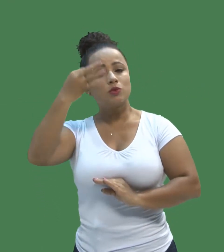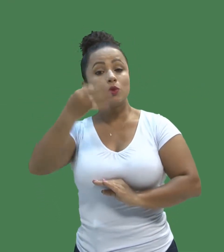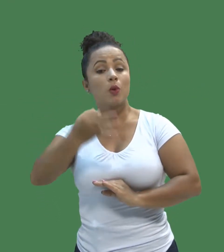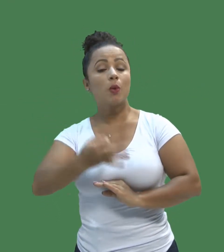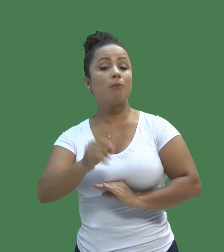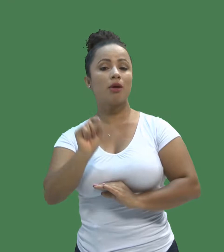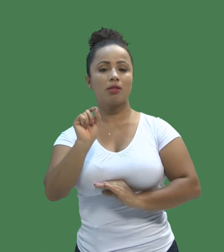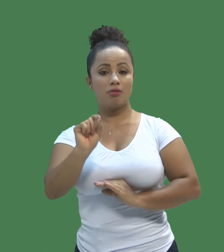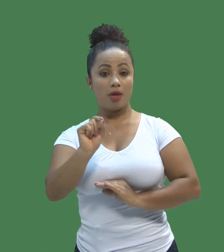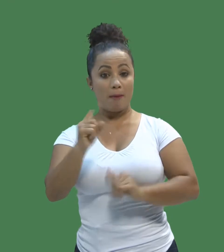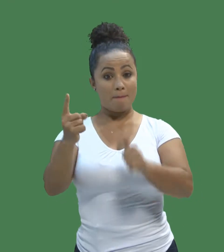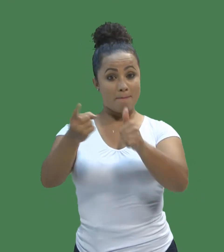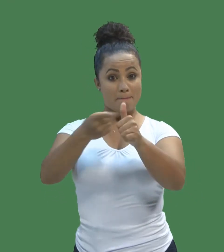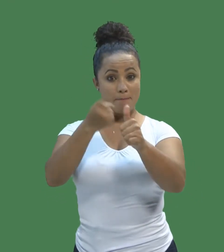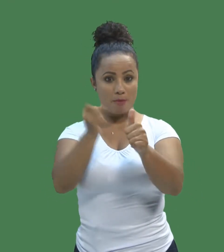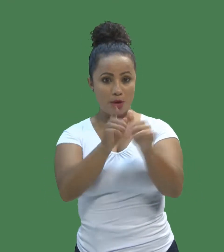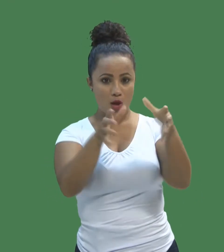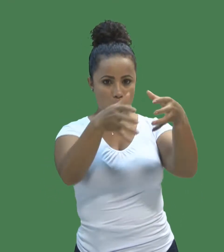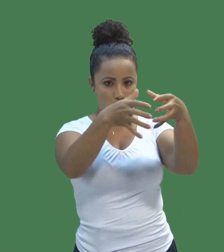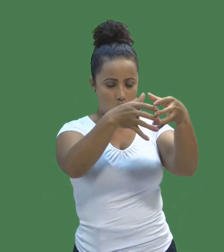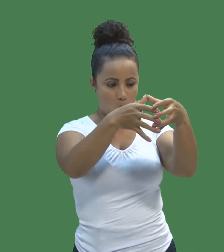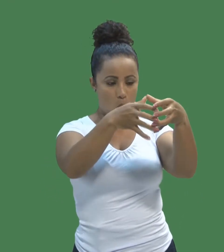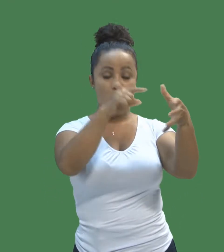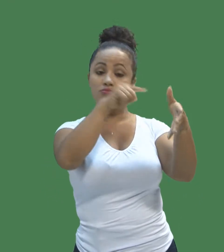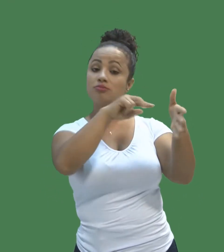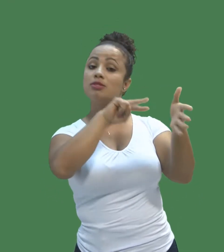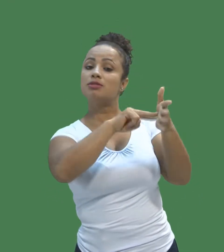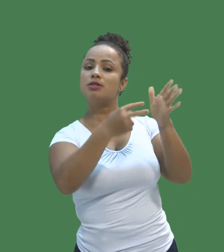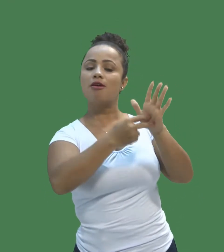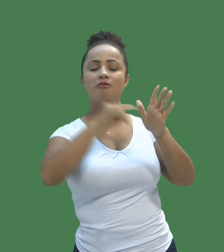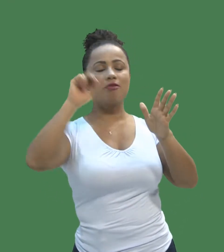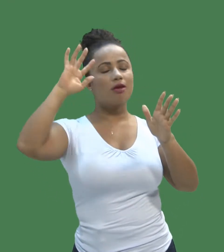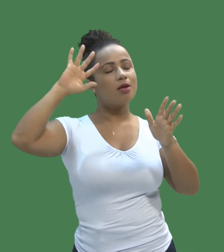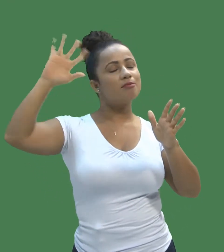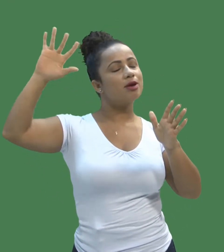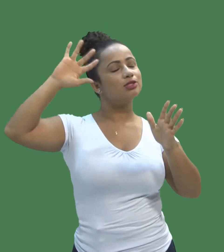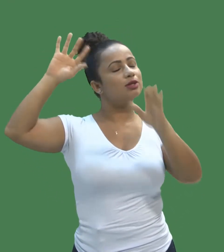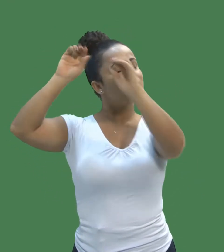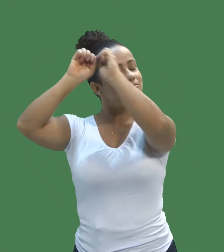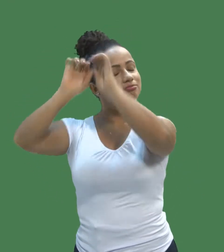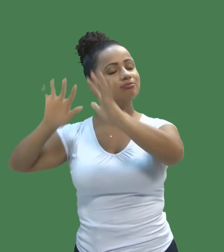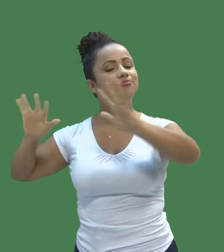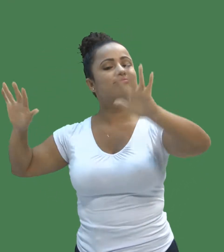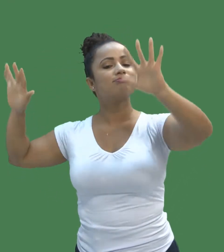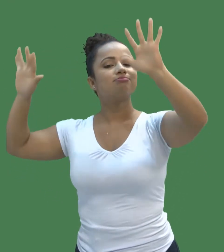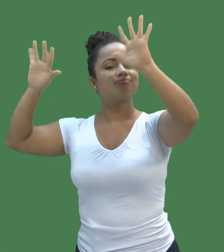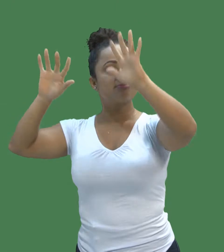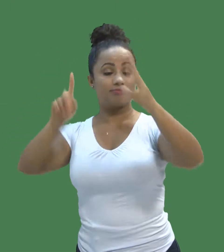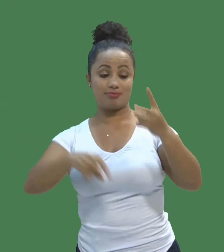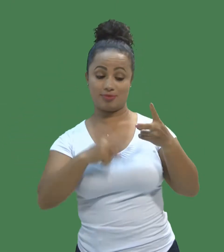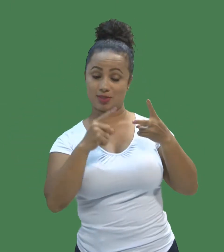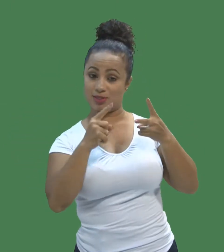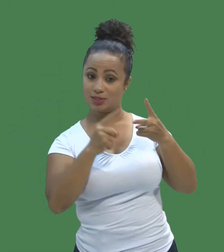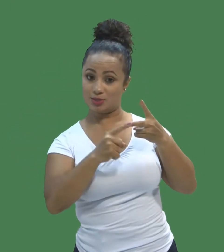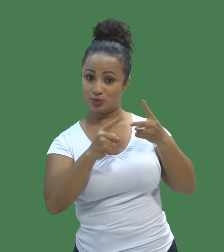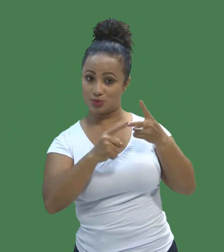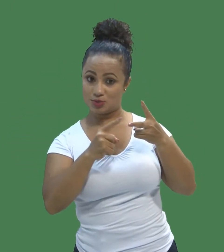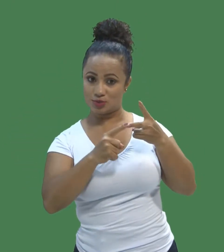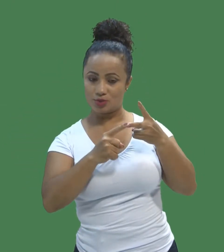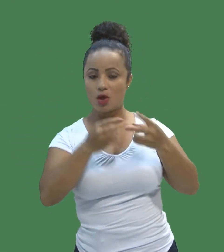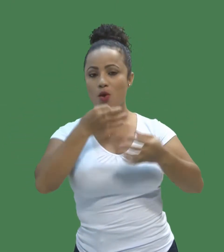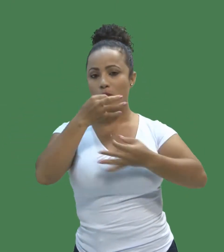imaginação, o segundo, à argumentação, o terceiro, à